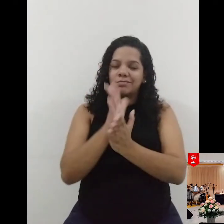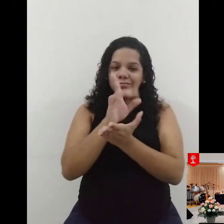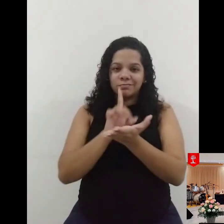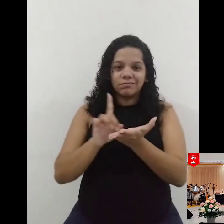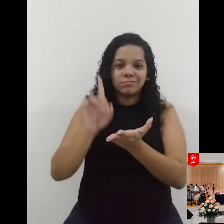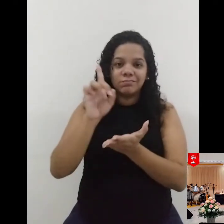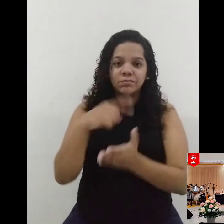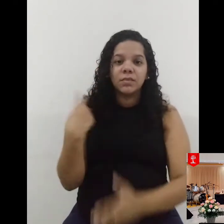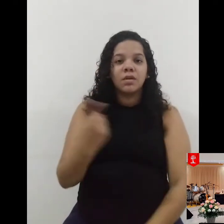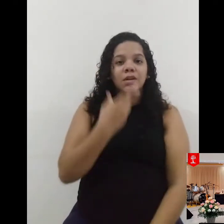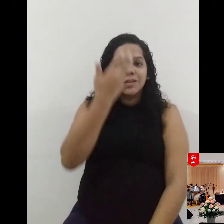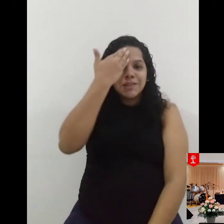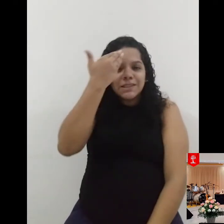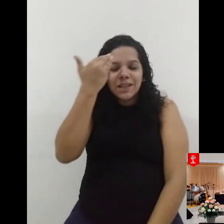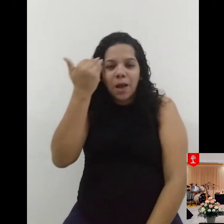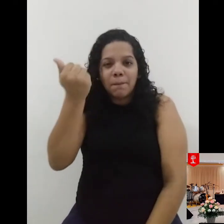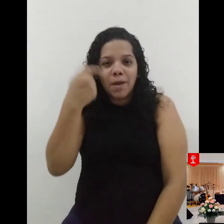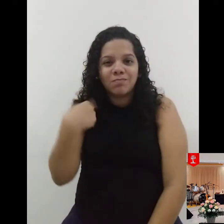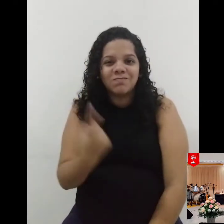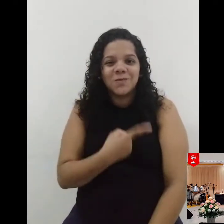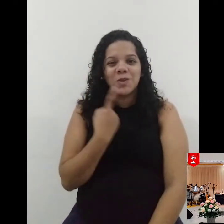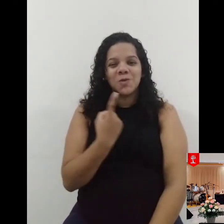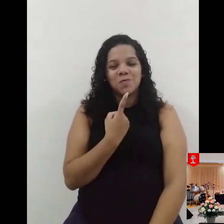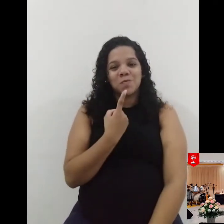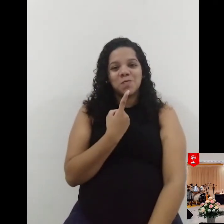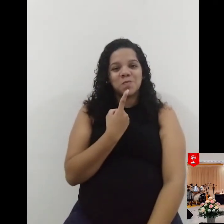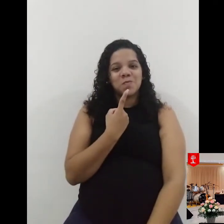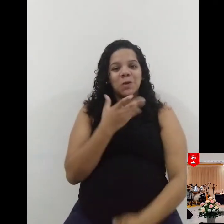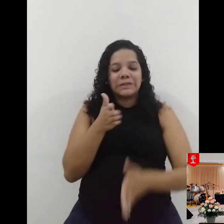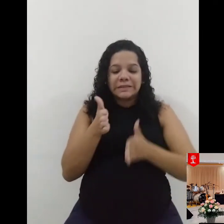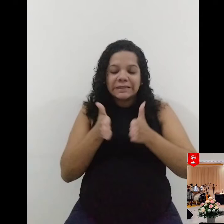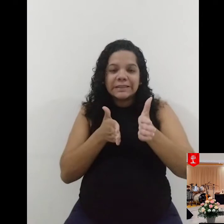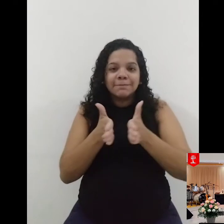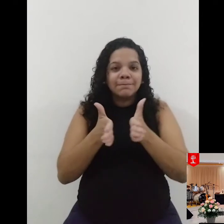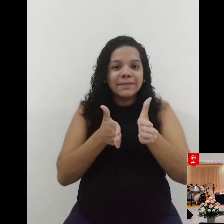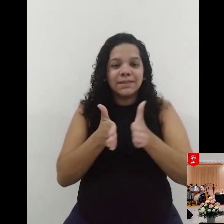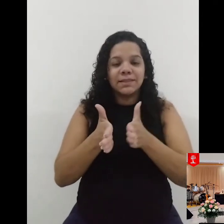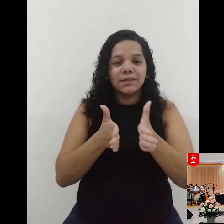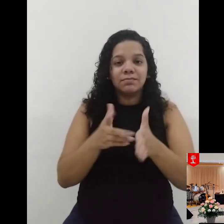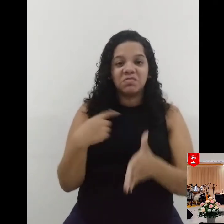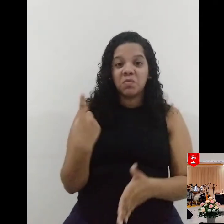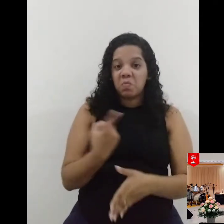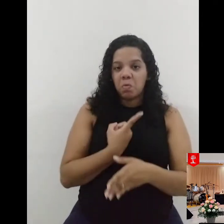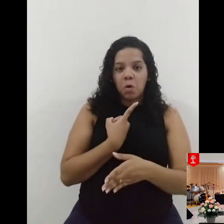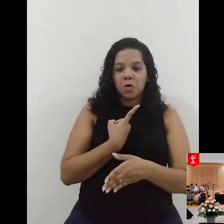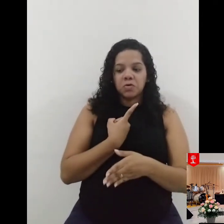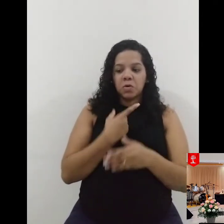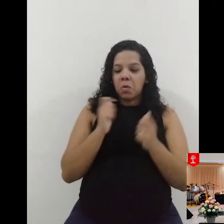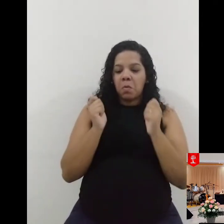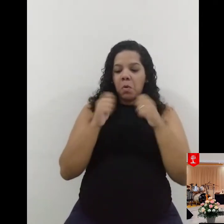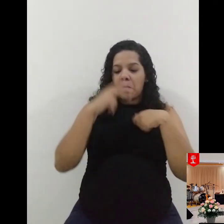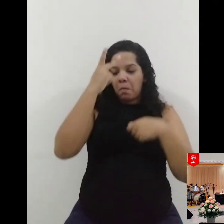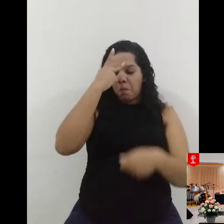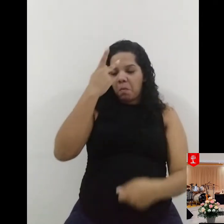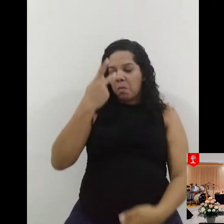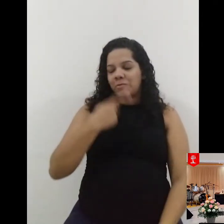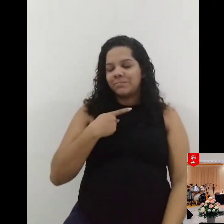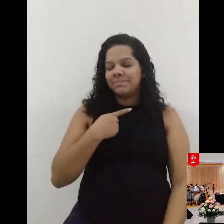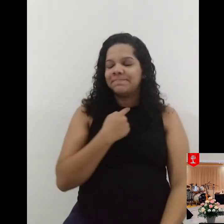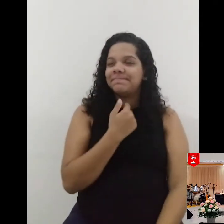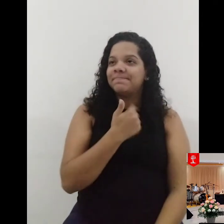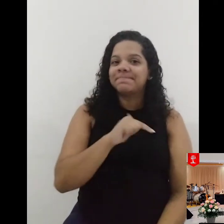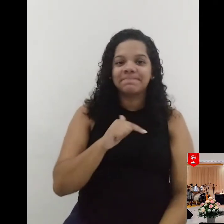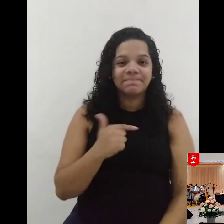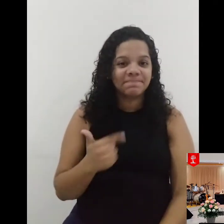possamos entender o texto. Nós precisamos necessariamente da direção